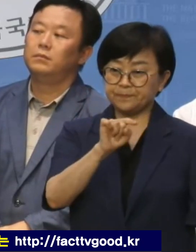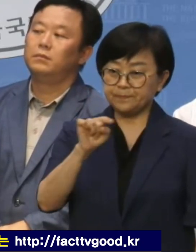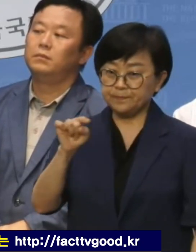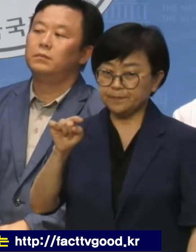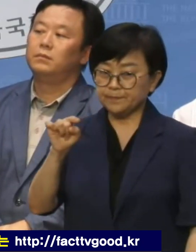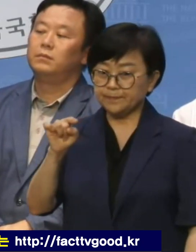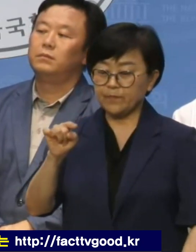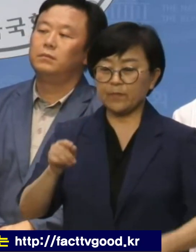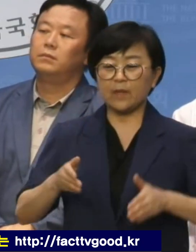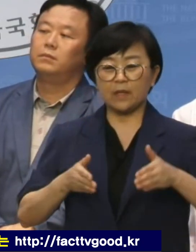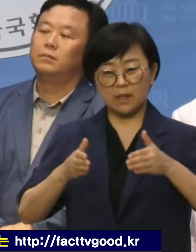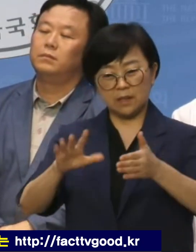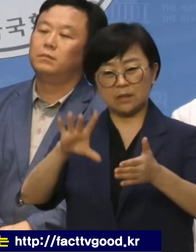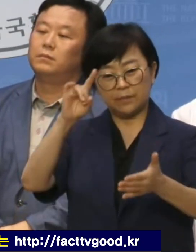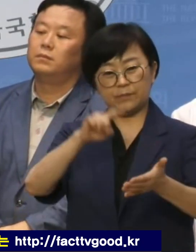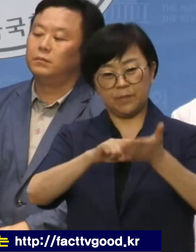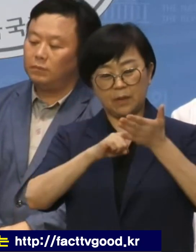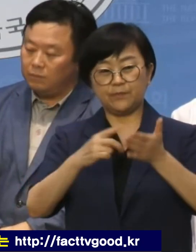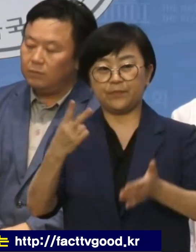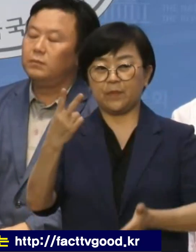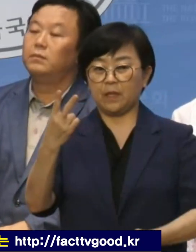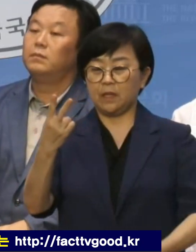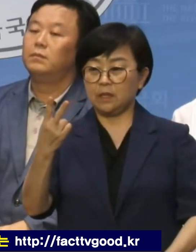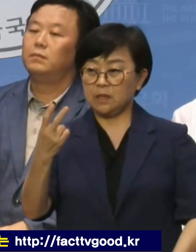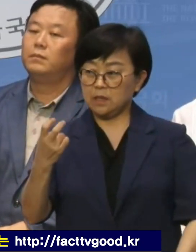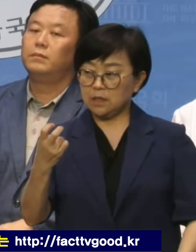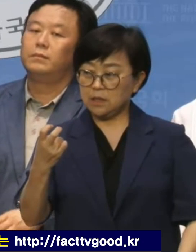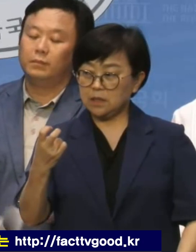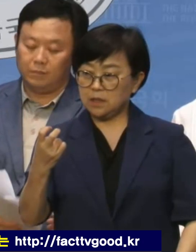2019년도부터 그러니까 노선이 최초 공개된